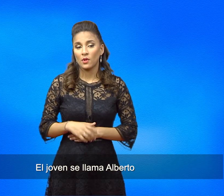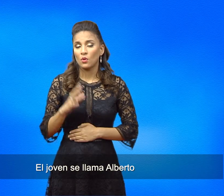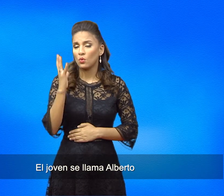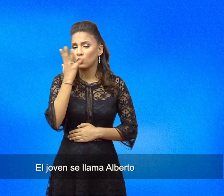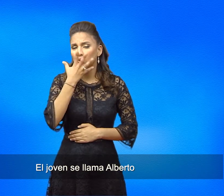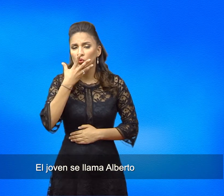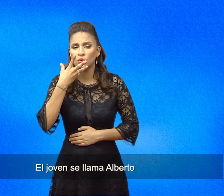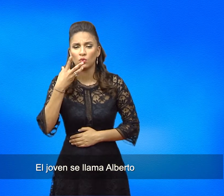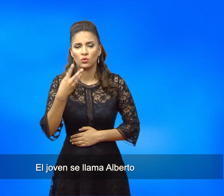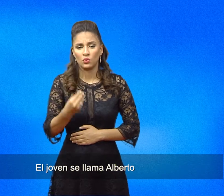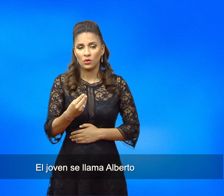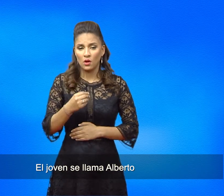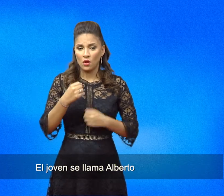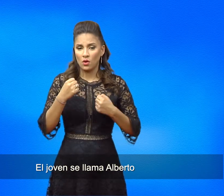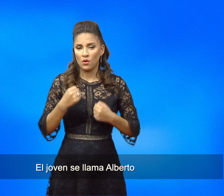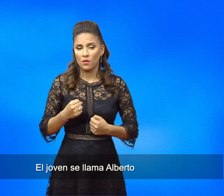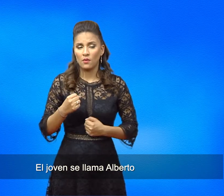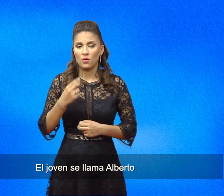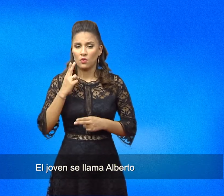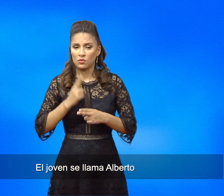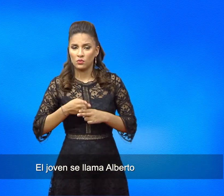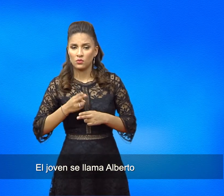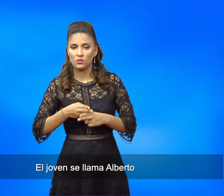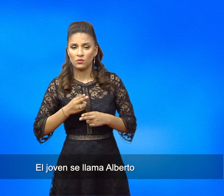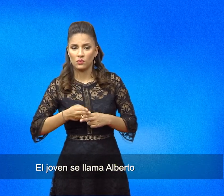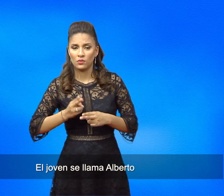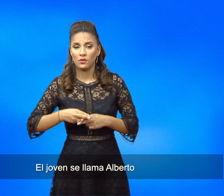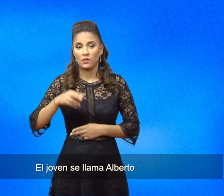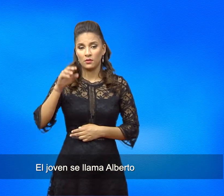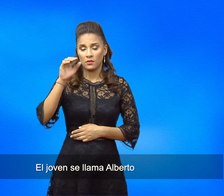el joven se llama